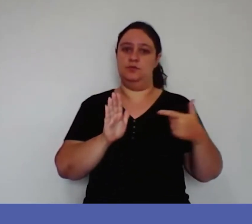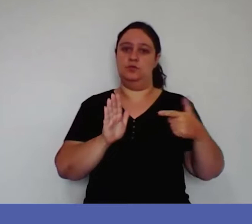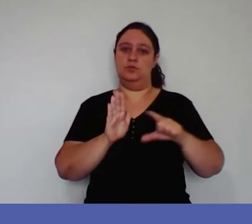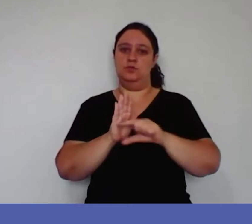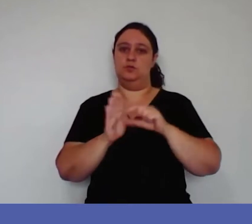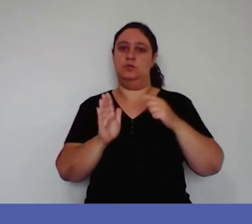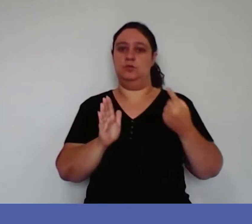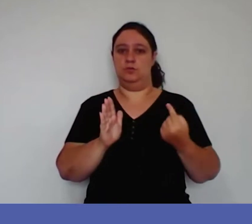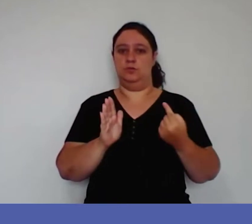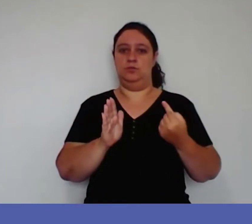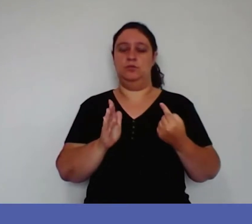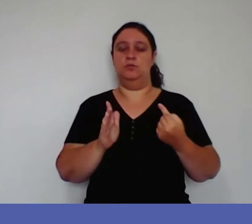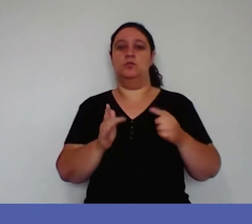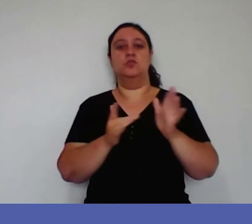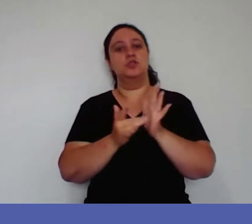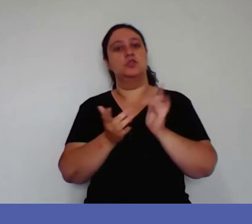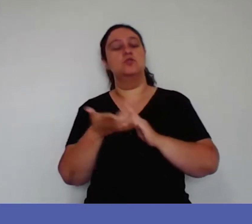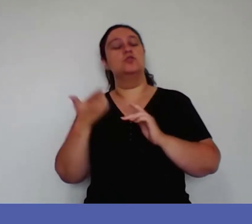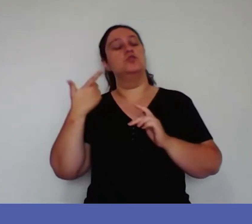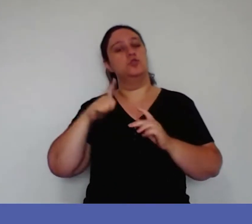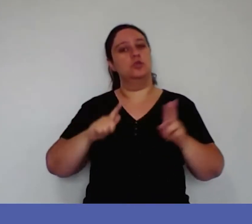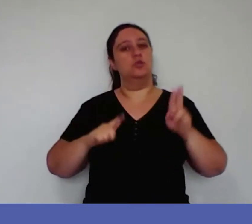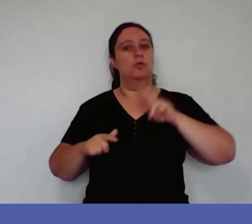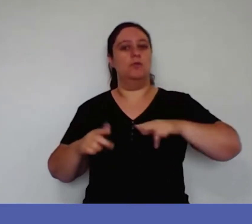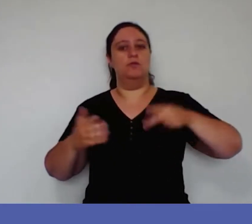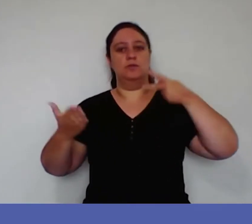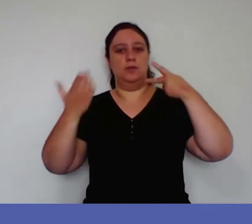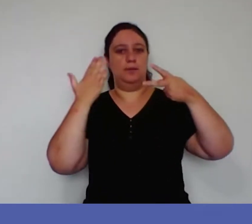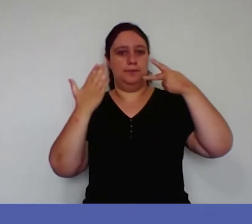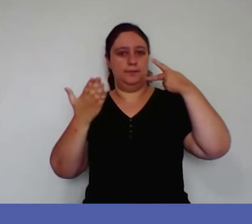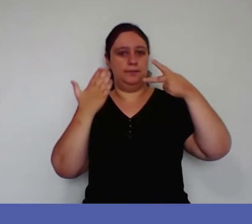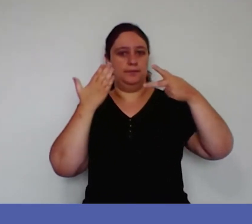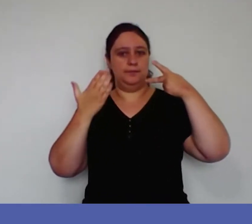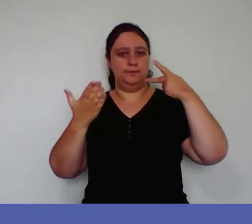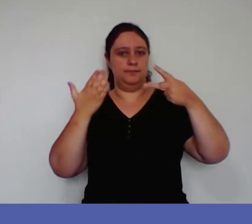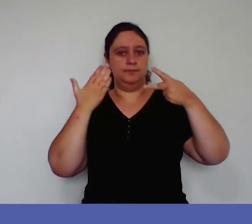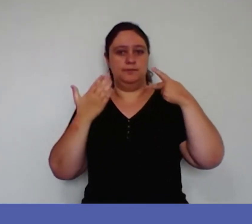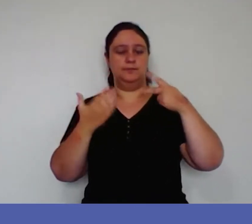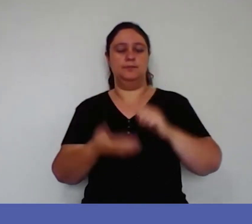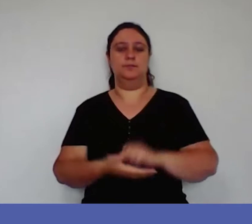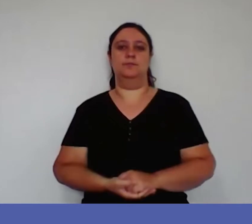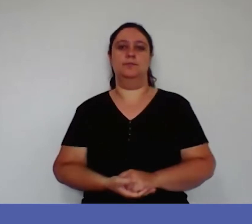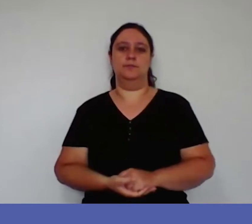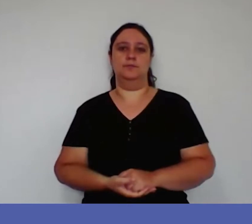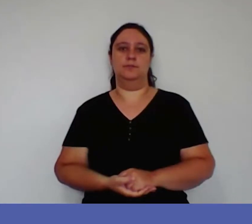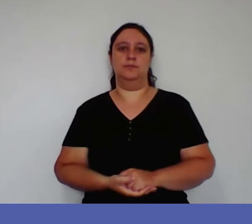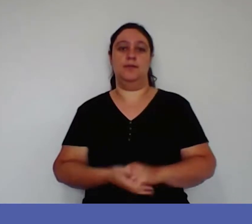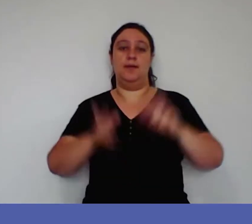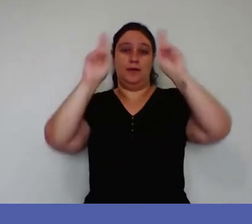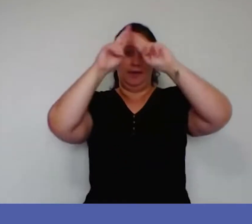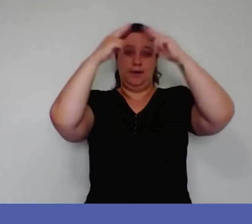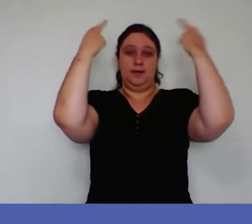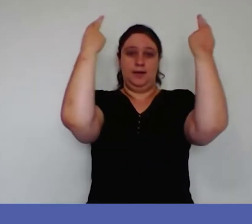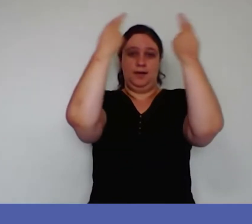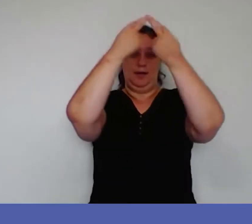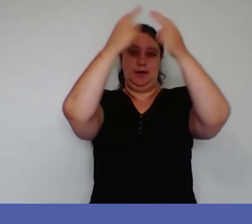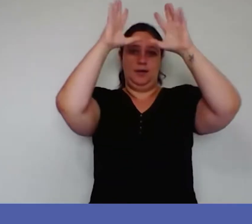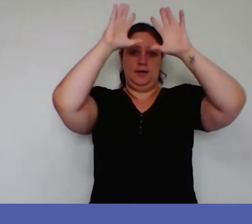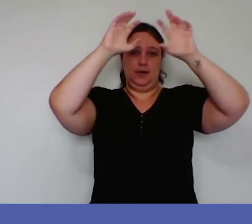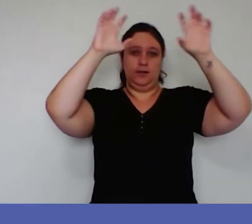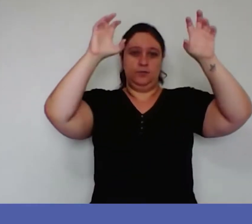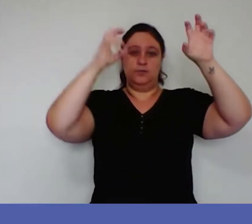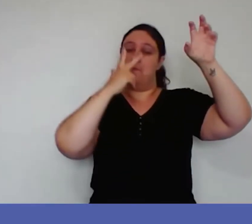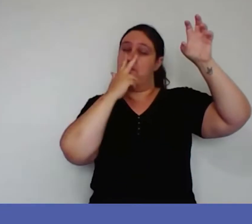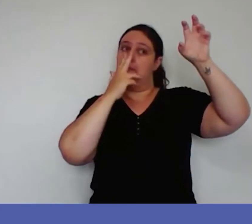parábolas, dizendo-lhes: o reino dos céus é semelhante a um rei que celebrou